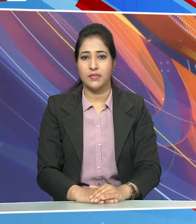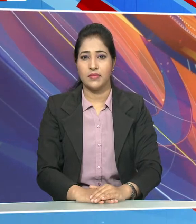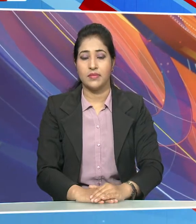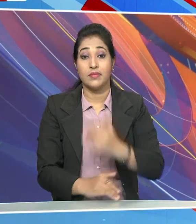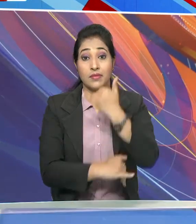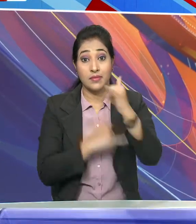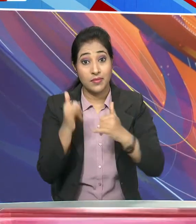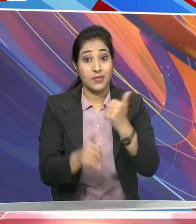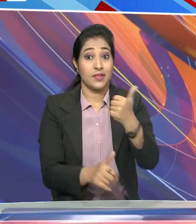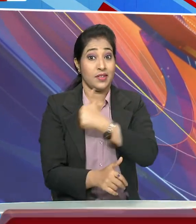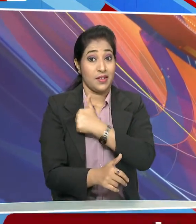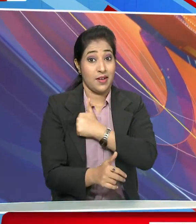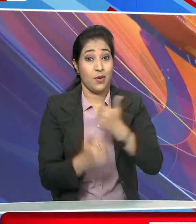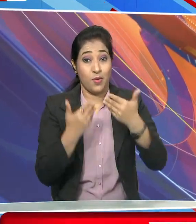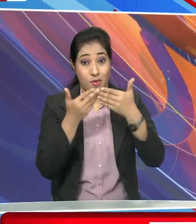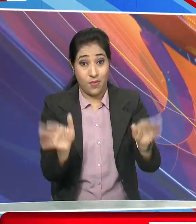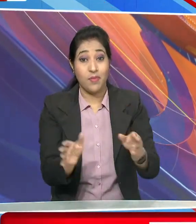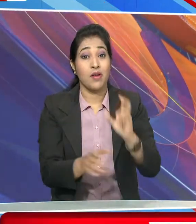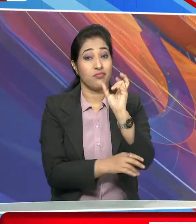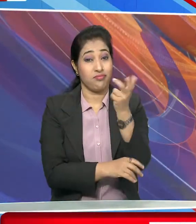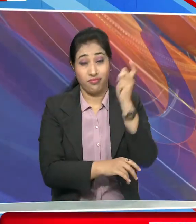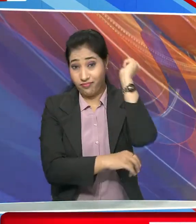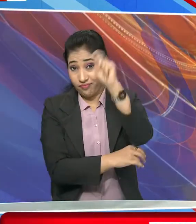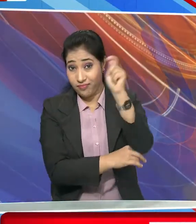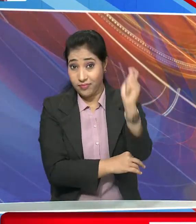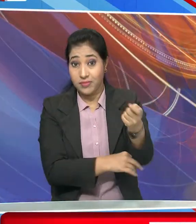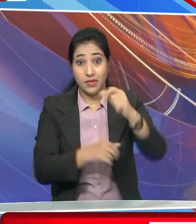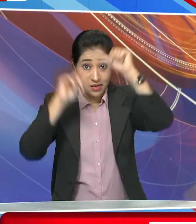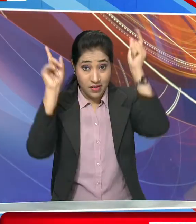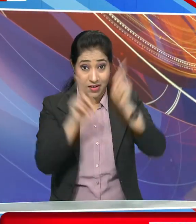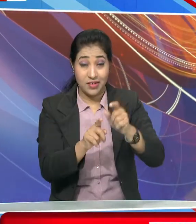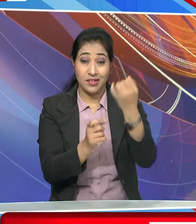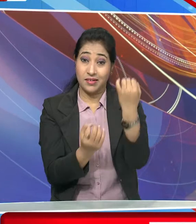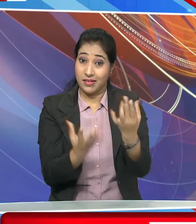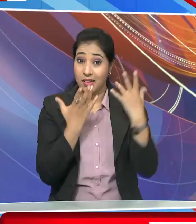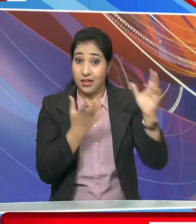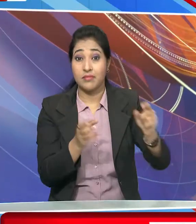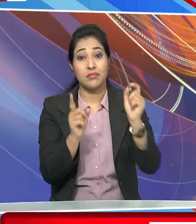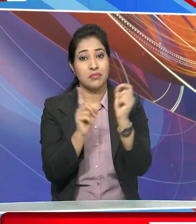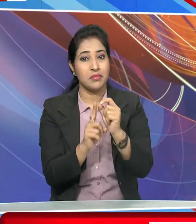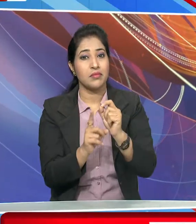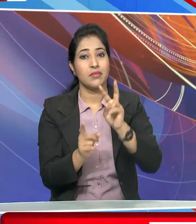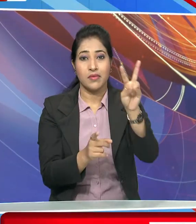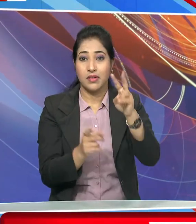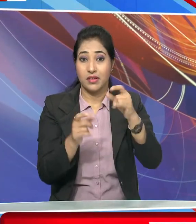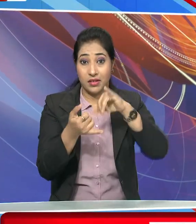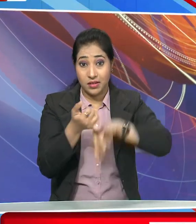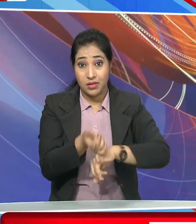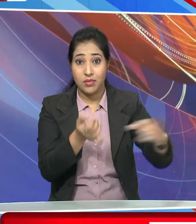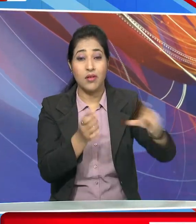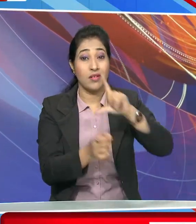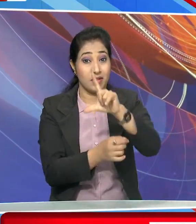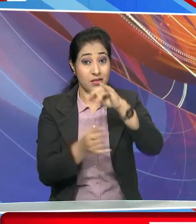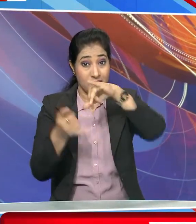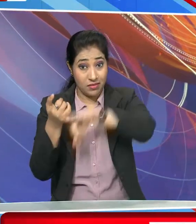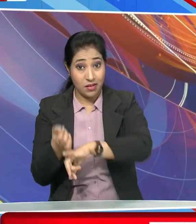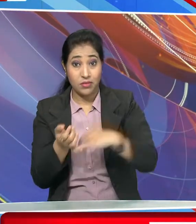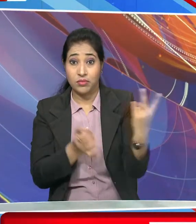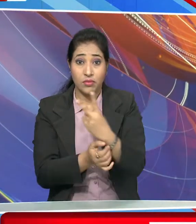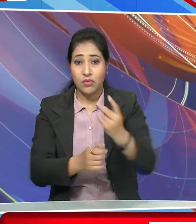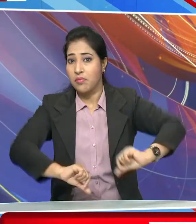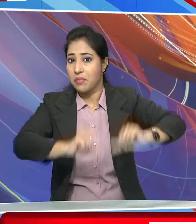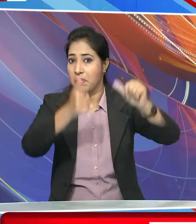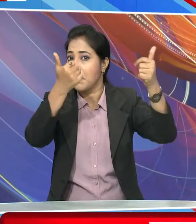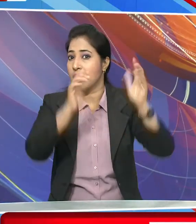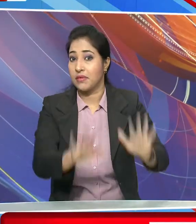और कनाडा ओपन बैडमिंटन टूर्नामेंट में भारतीय स्टार पर भी सिंधु और लक्ष्य सेन की जीत का सिलसिला जारी दोनों खिलाड़ी